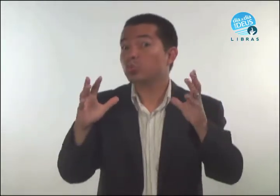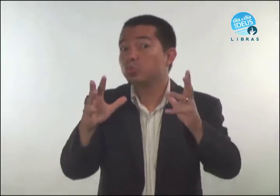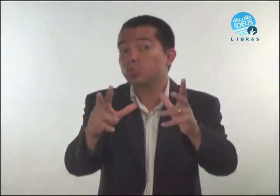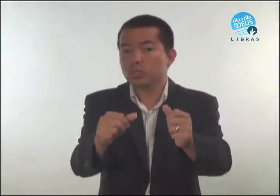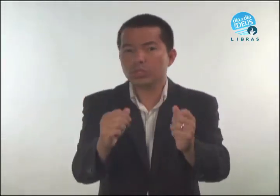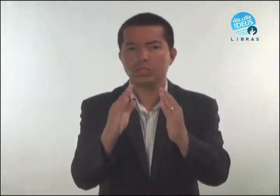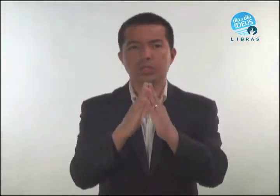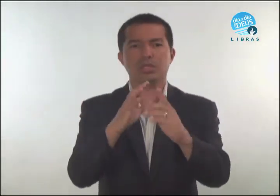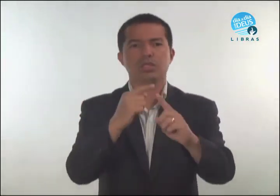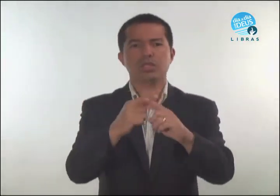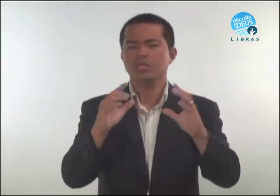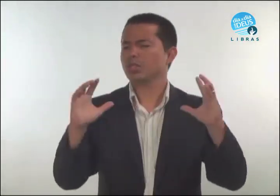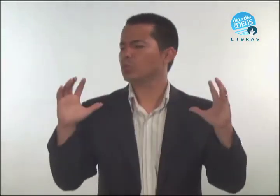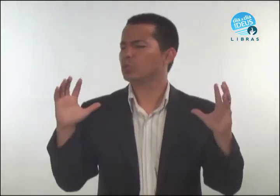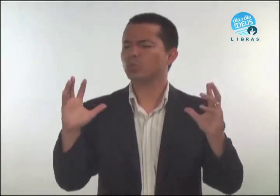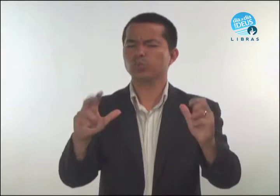toda a congregação